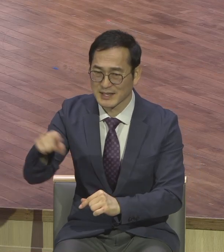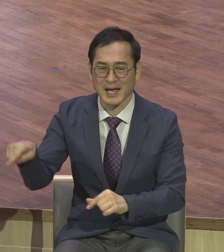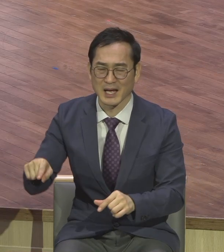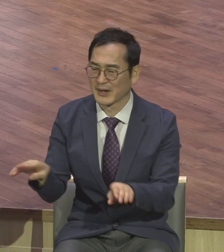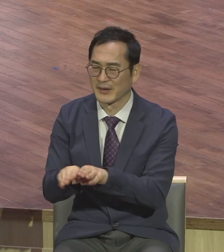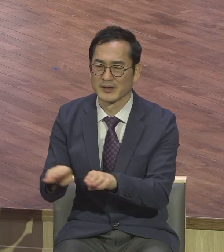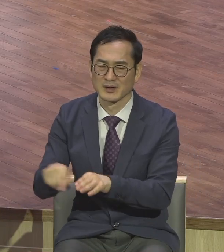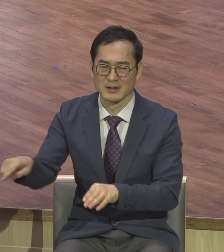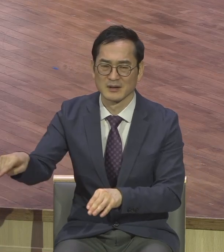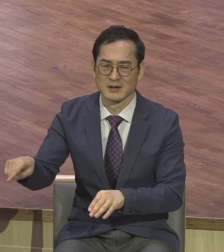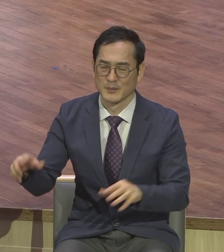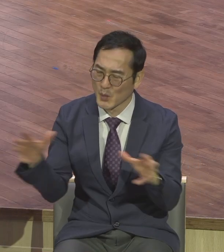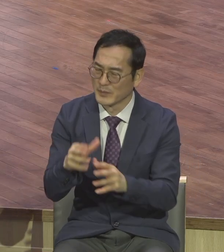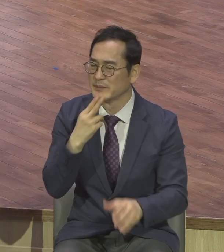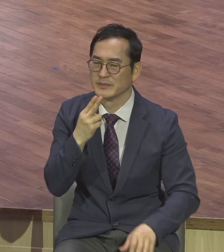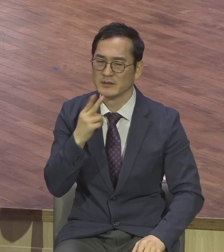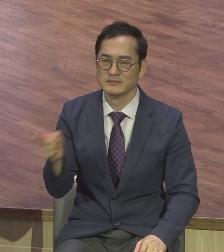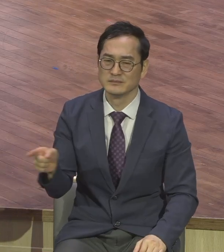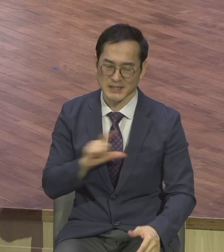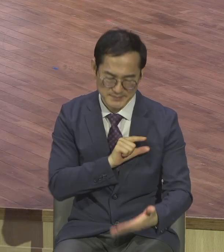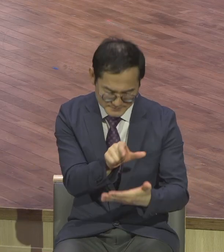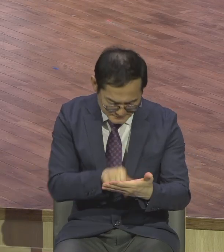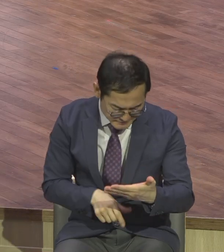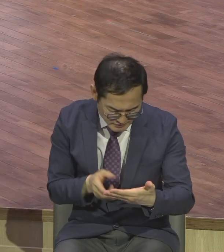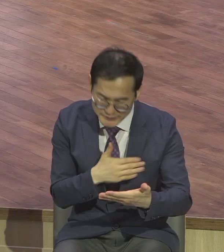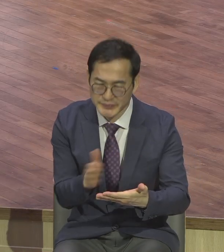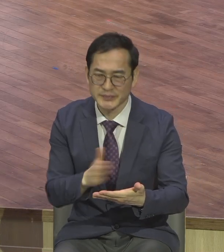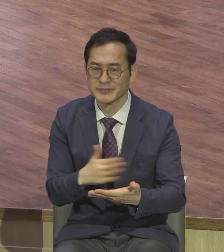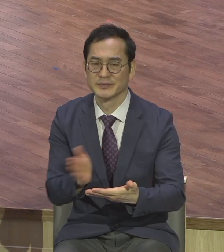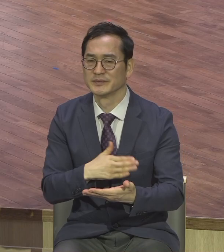빠져있어. 아예 없어 명단에.